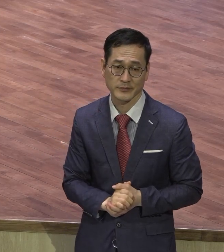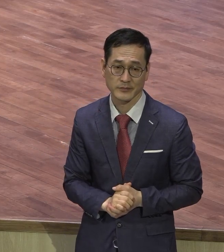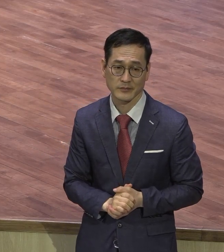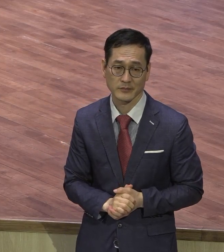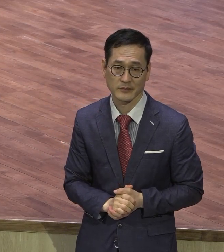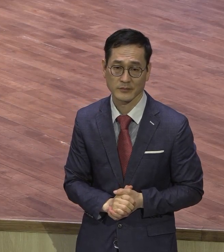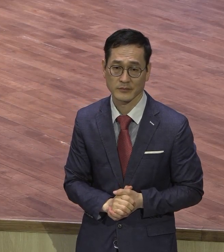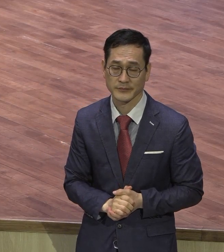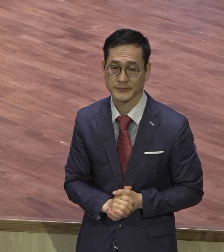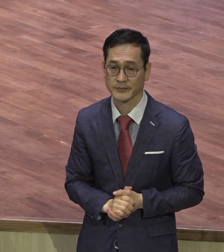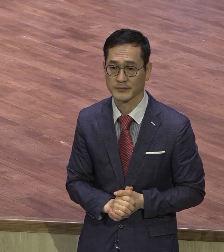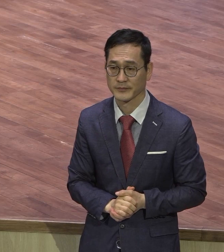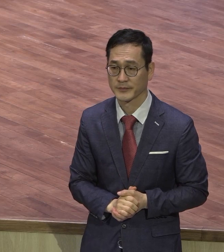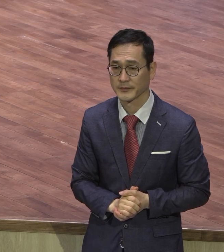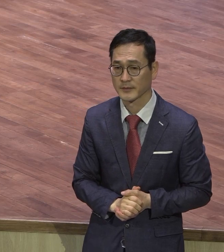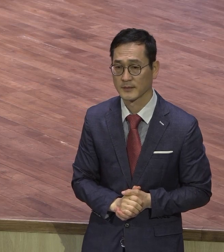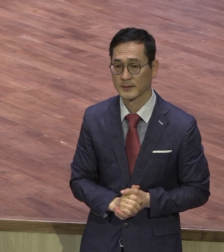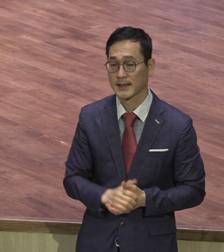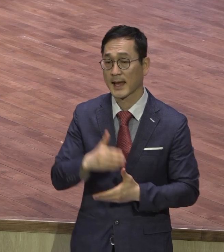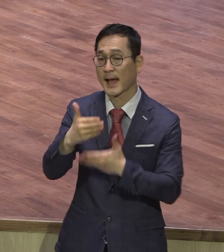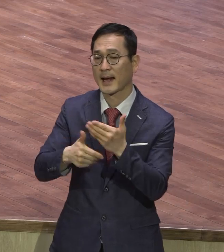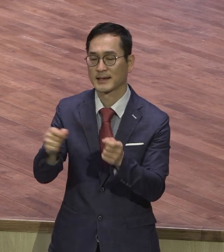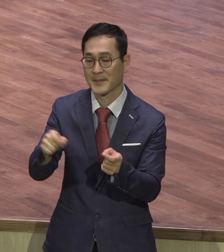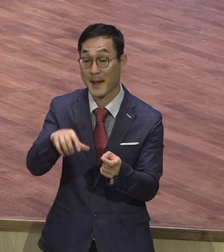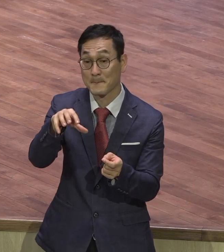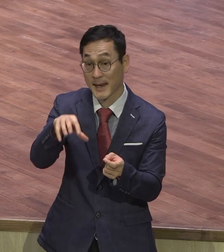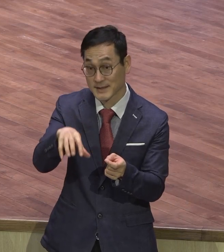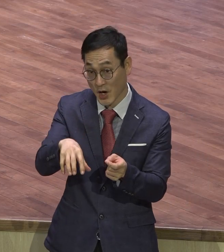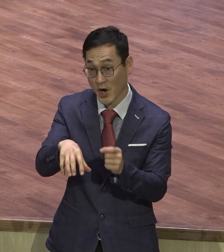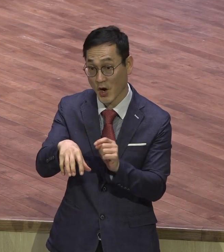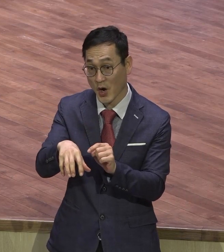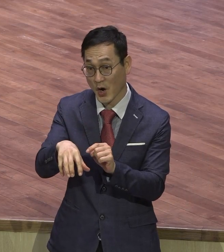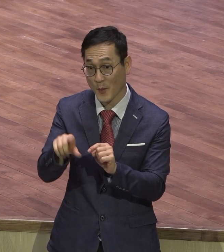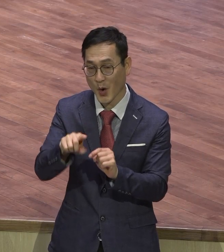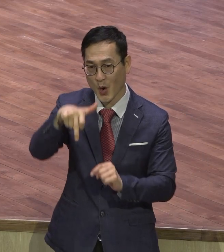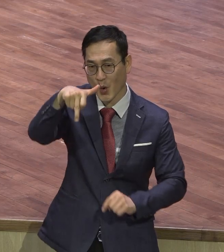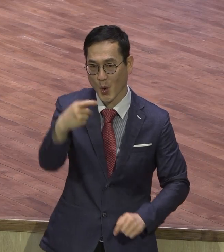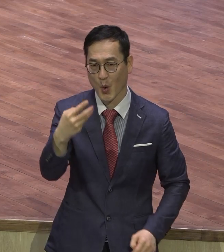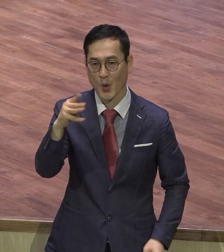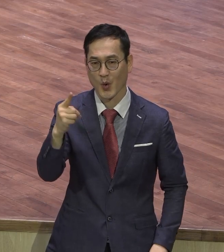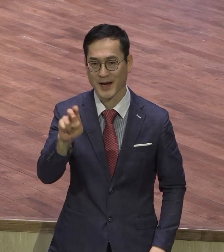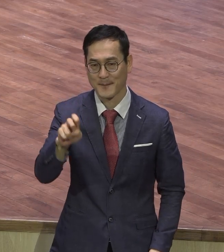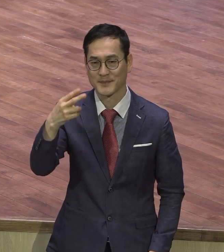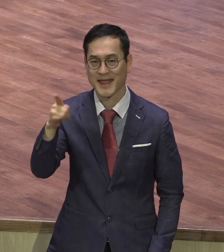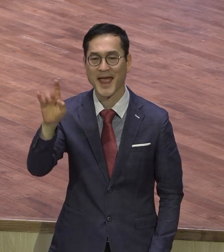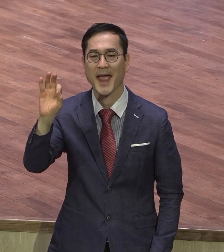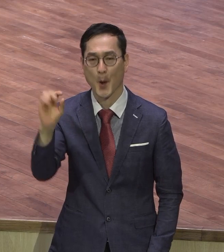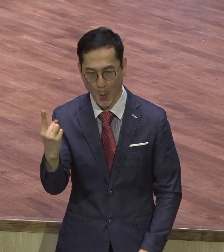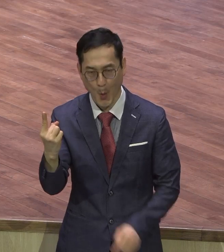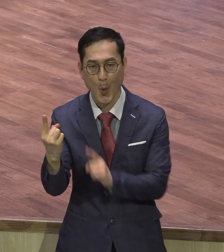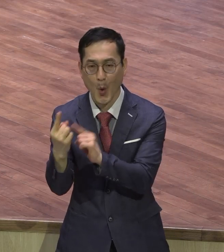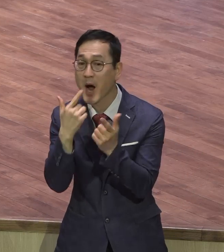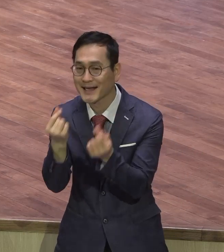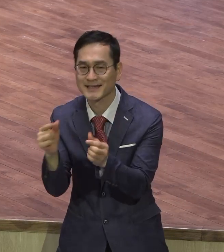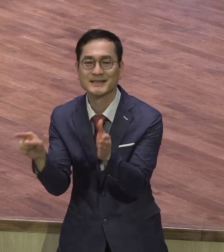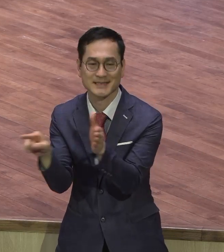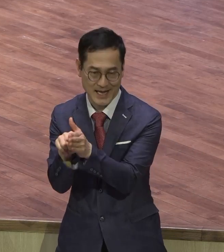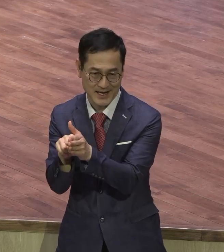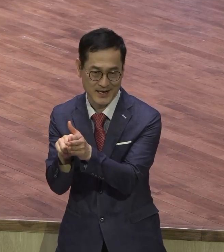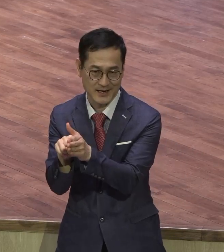정말 하나님 앞에서라고 하는 코람데오 신앙, 하나님 앞에서 기도하고